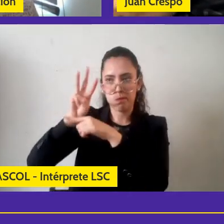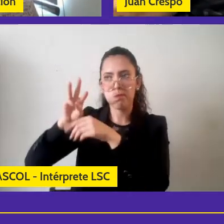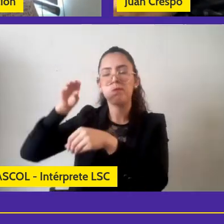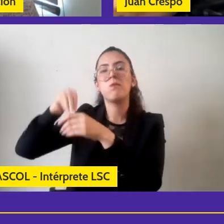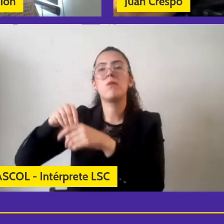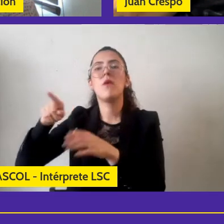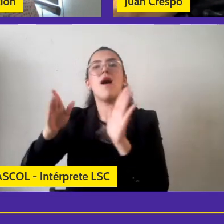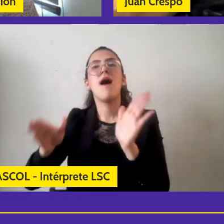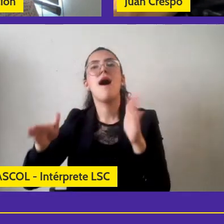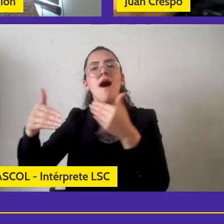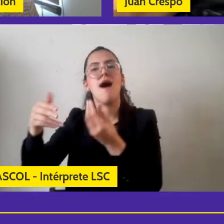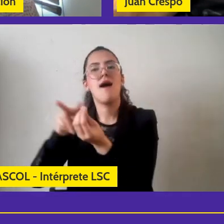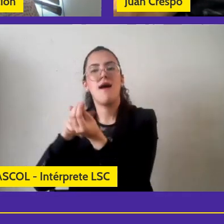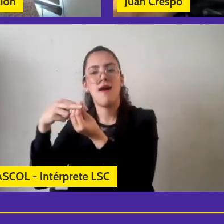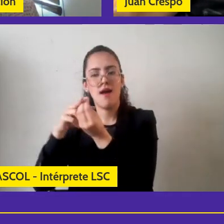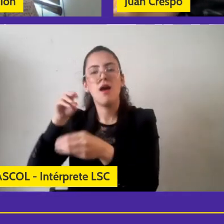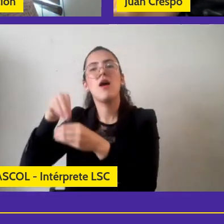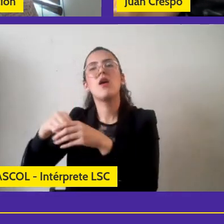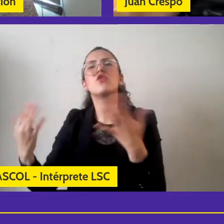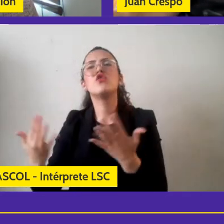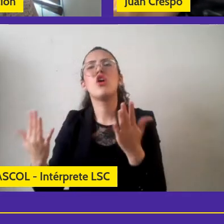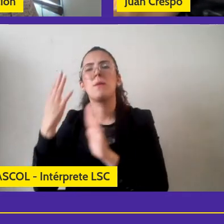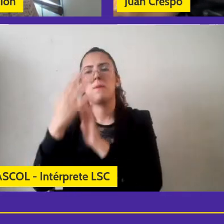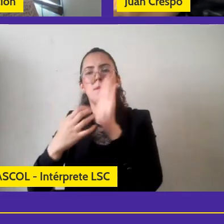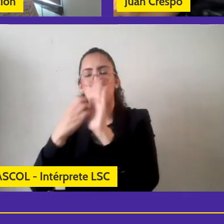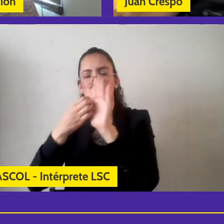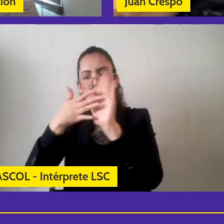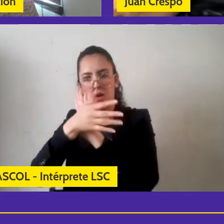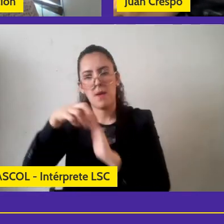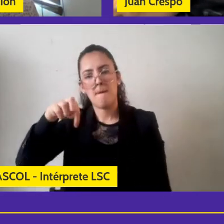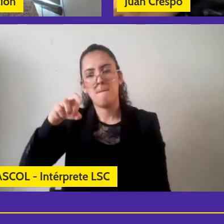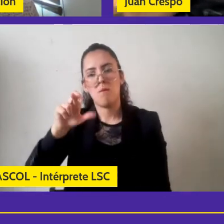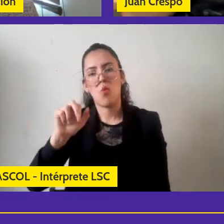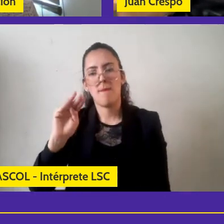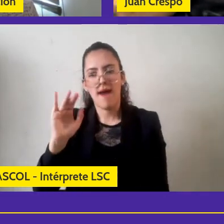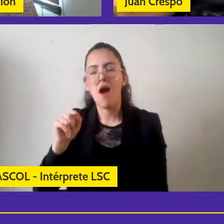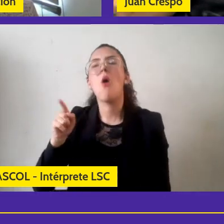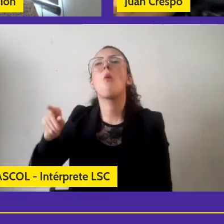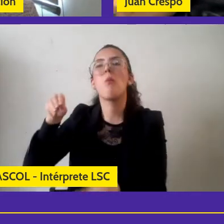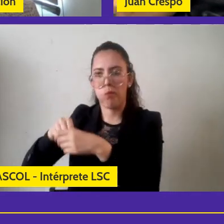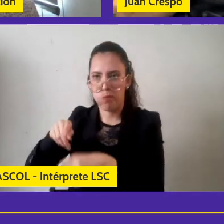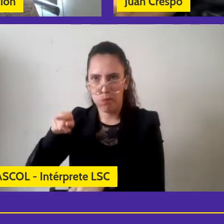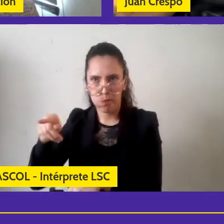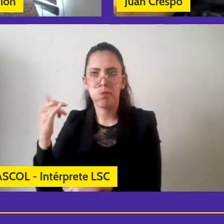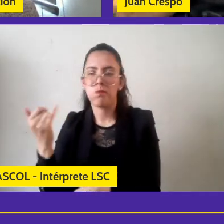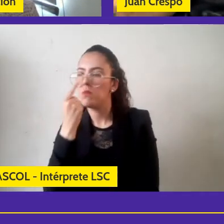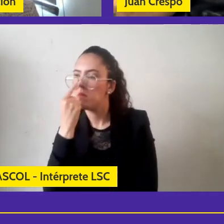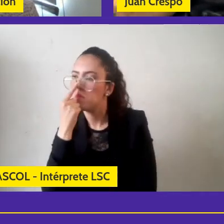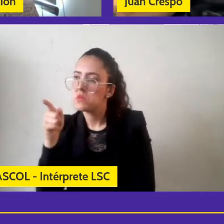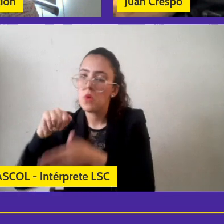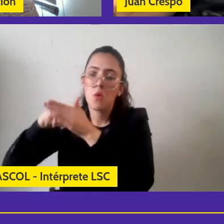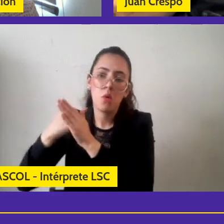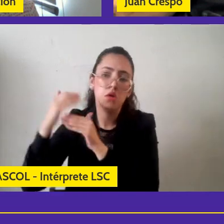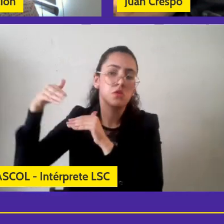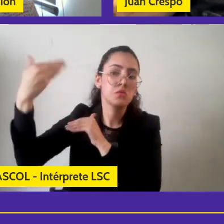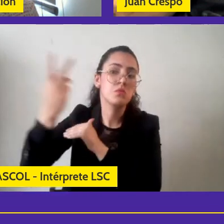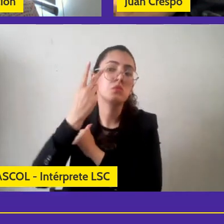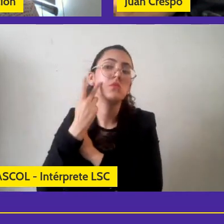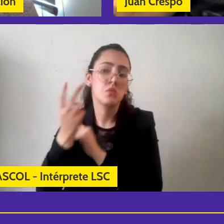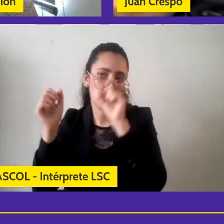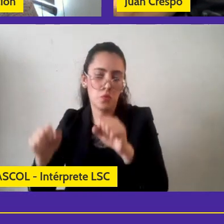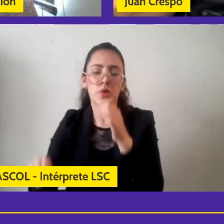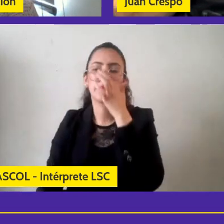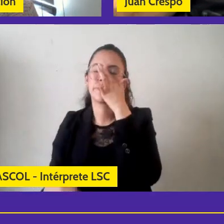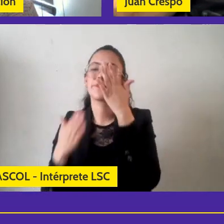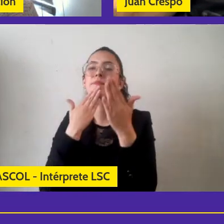de la página de Proimágenes Colombia, donde la van a poder ver y disfrutar con más calma. Y bueno, muchas gracias